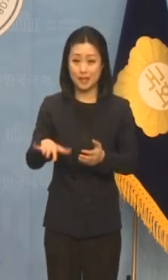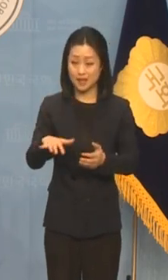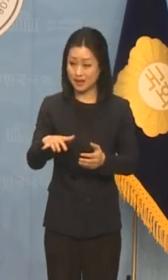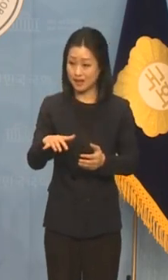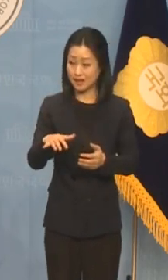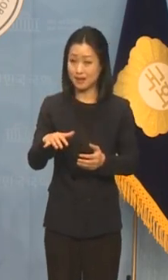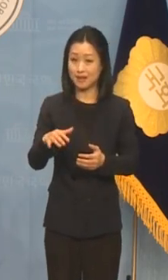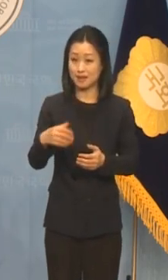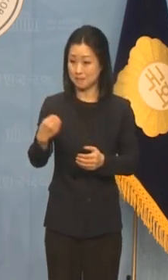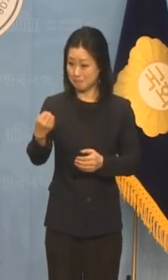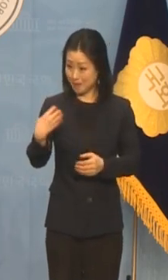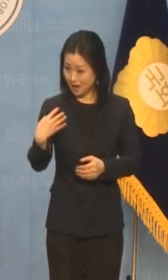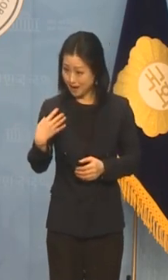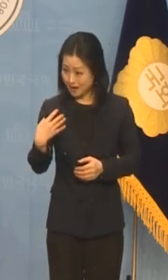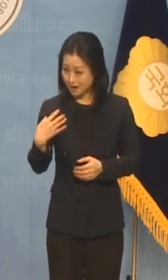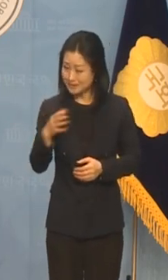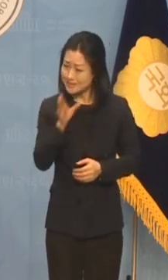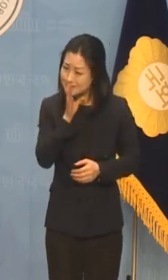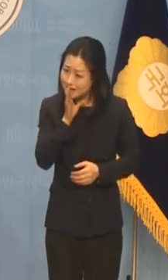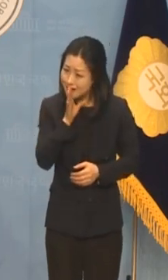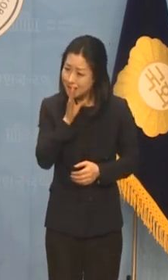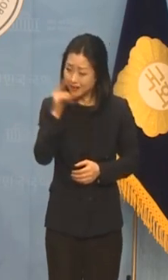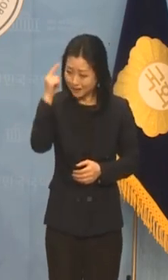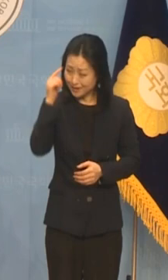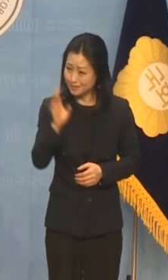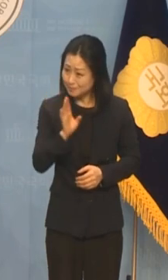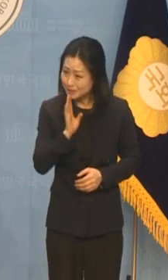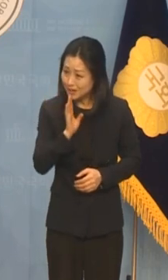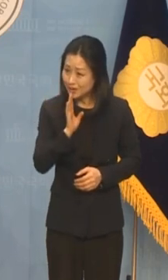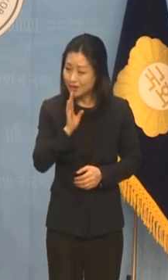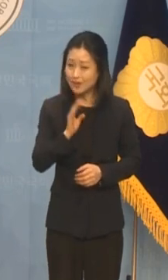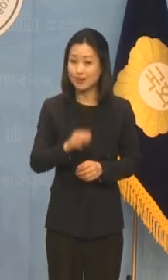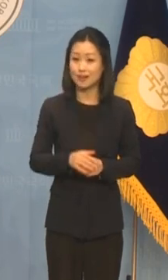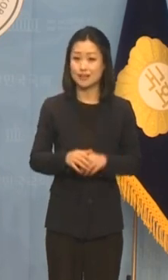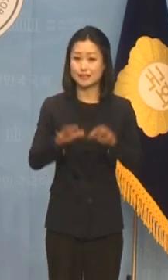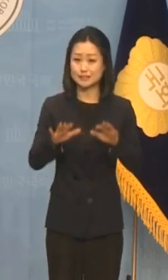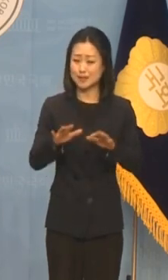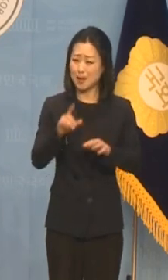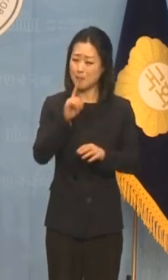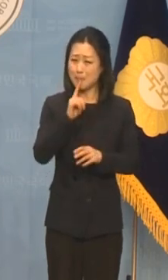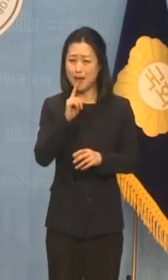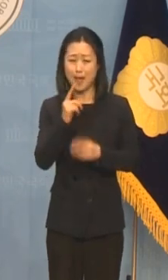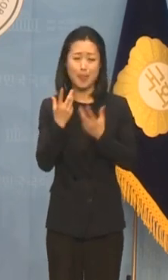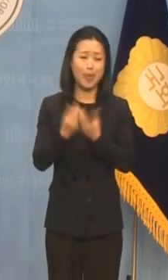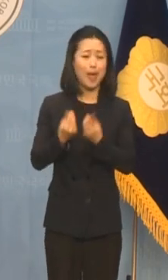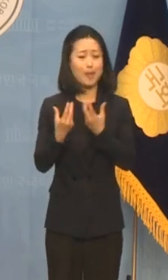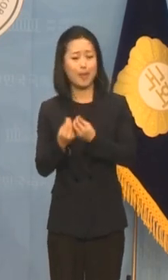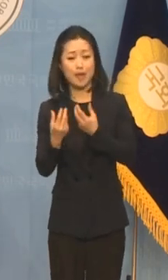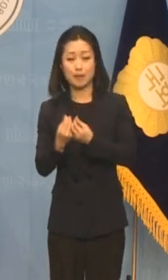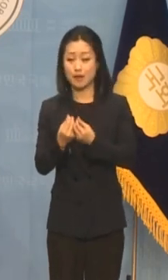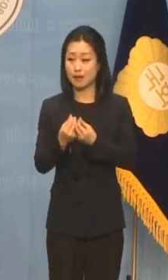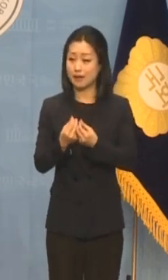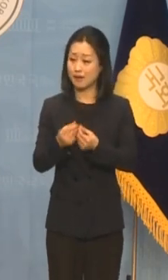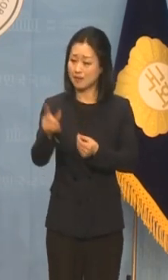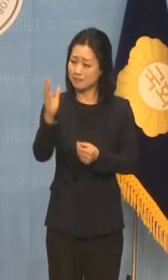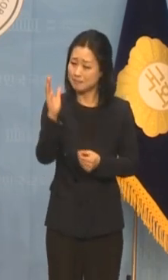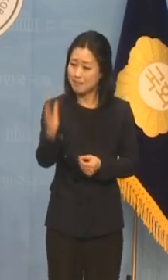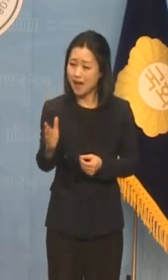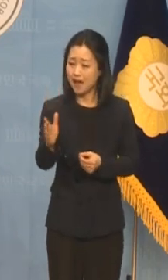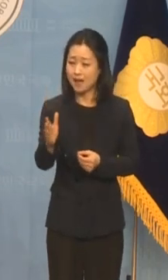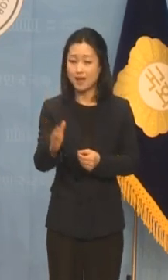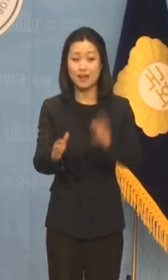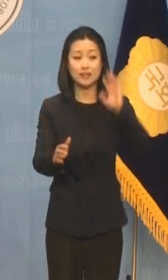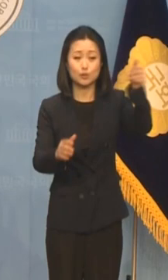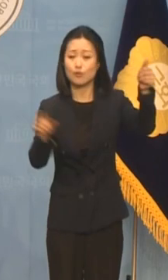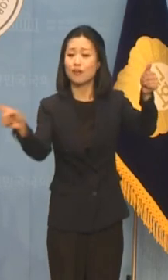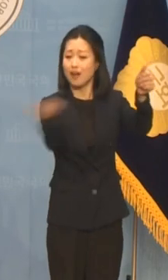했는데 진짜로 그렇게 생각한다면이 구질구질한 투정은 우리 국민들 앞이 아니라 용산을